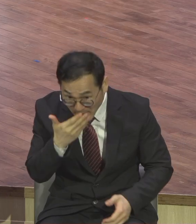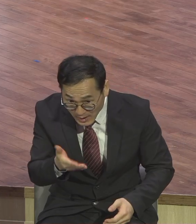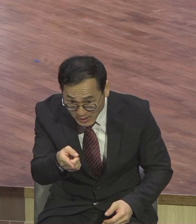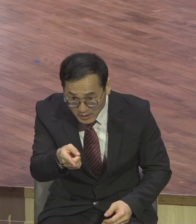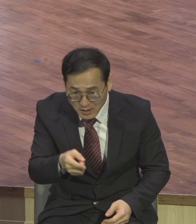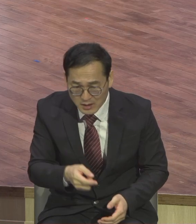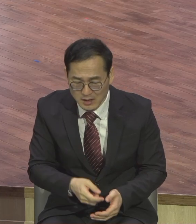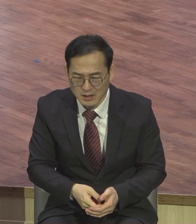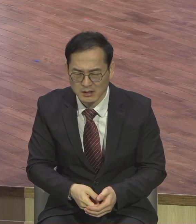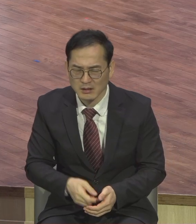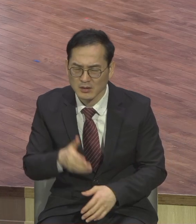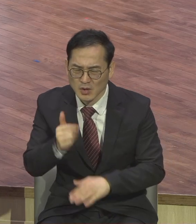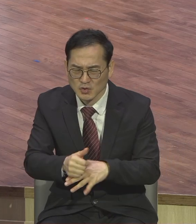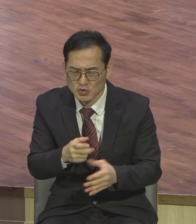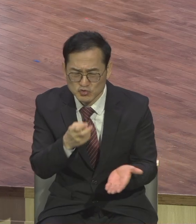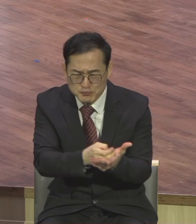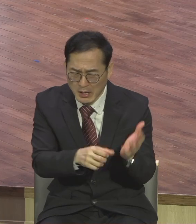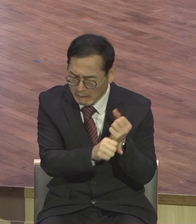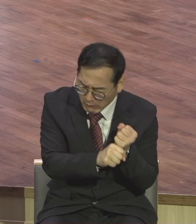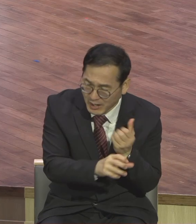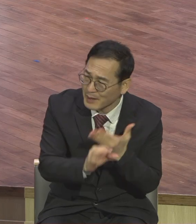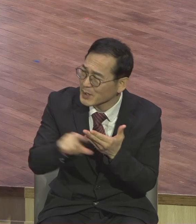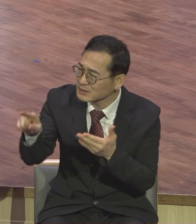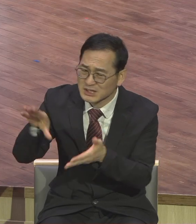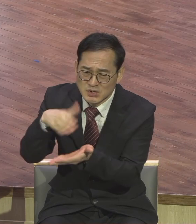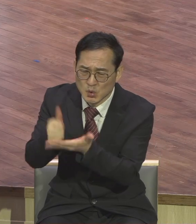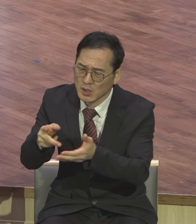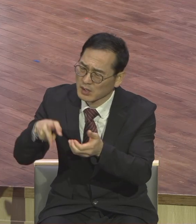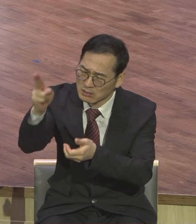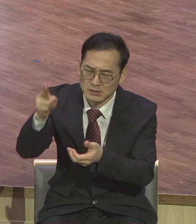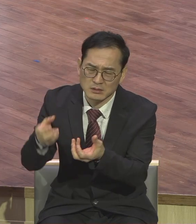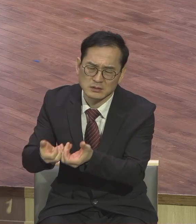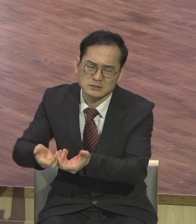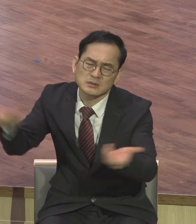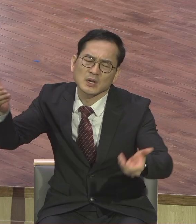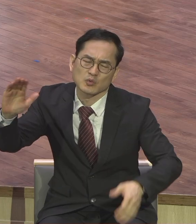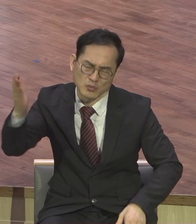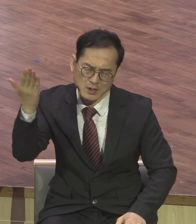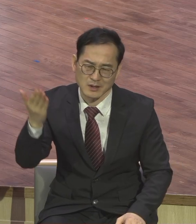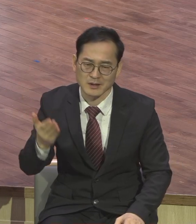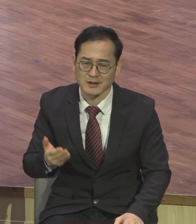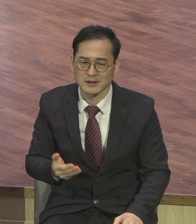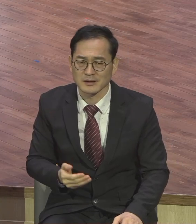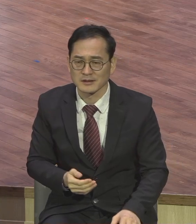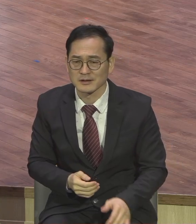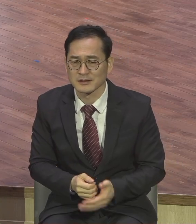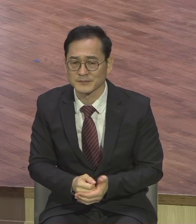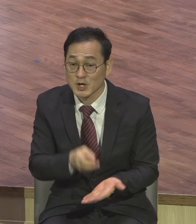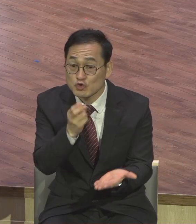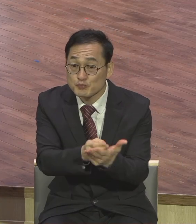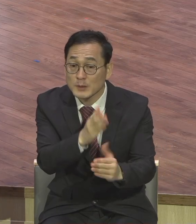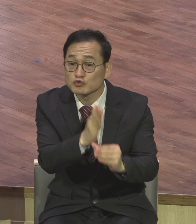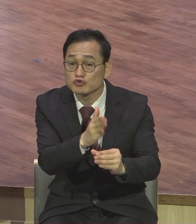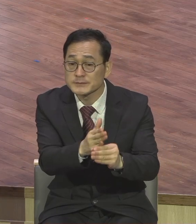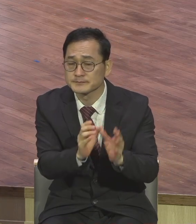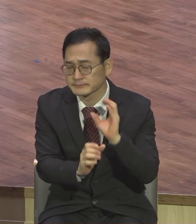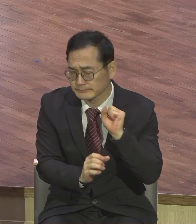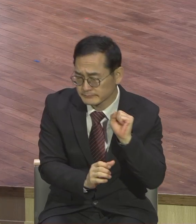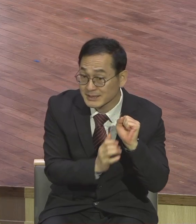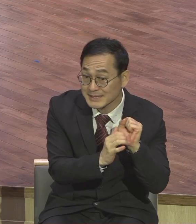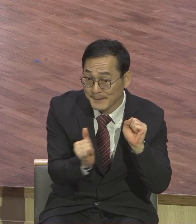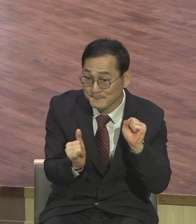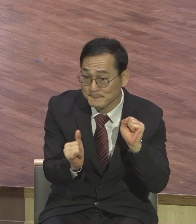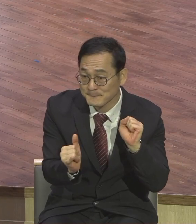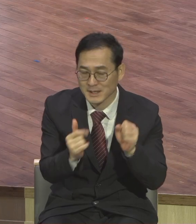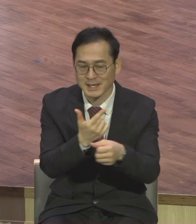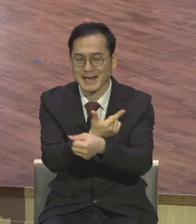그리스도에게서 끊어지고 은혜에서 떨어진 자로다. 율법주의자들이 갈라디아